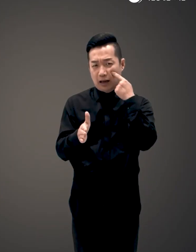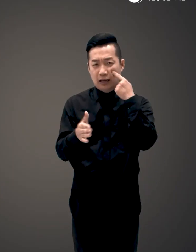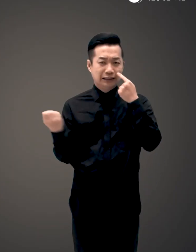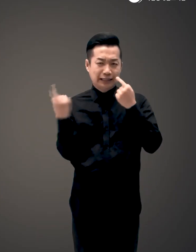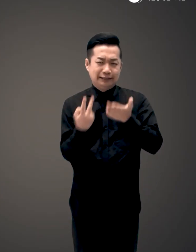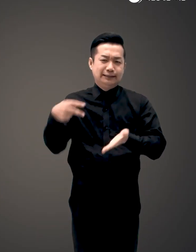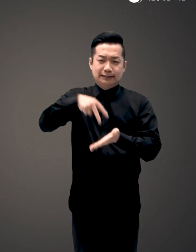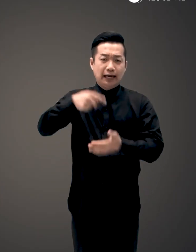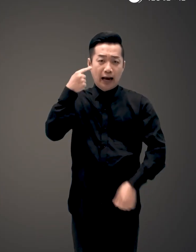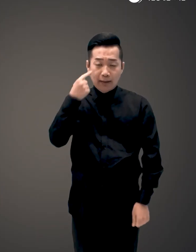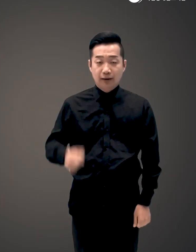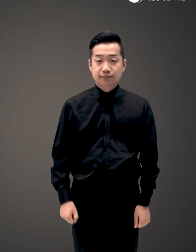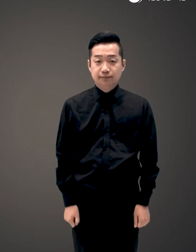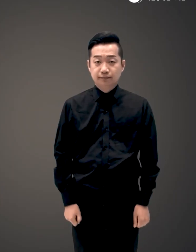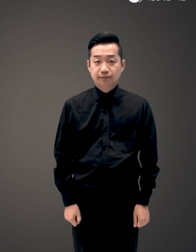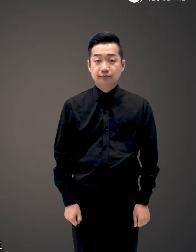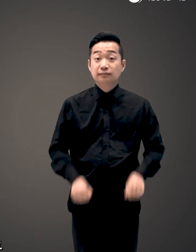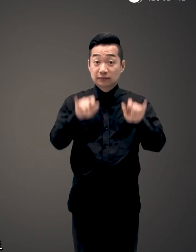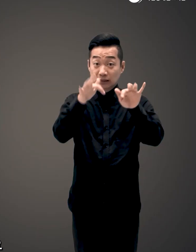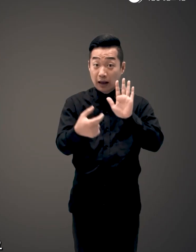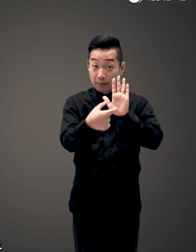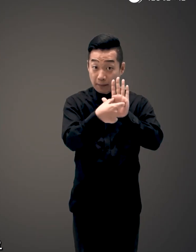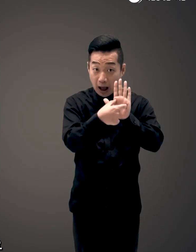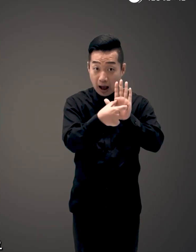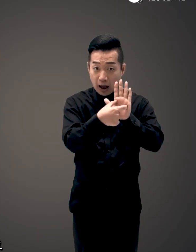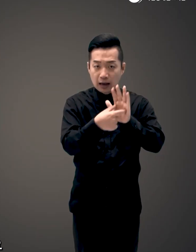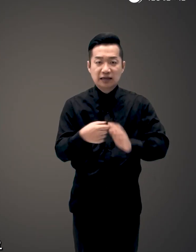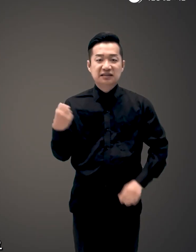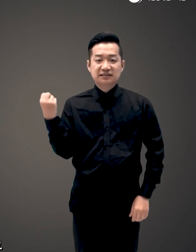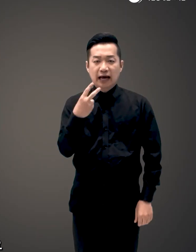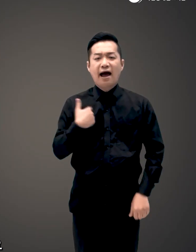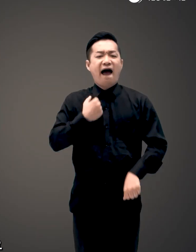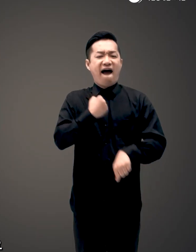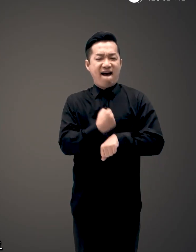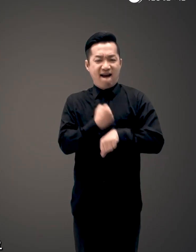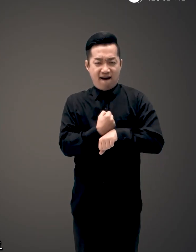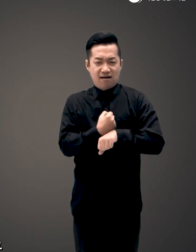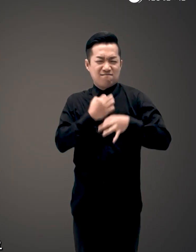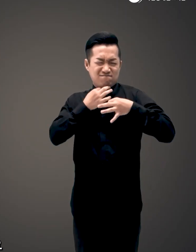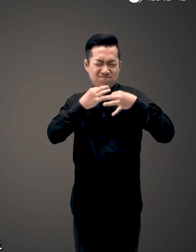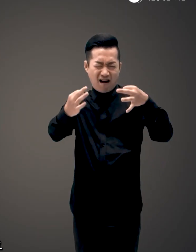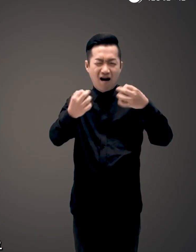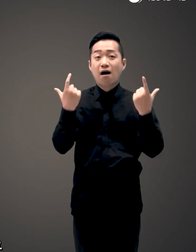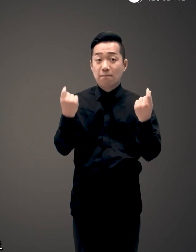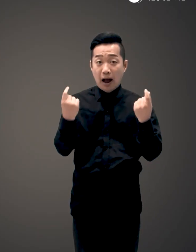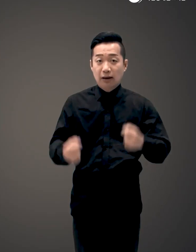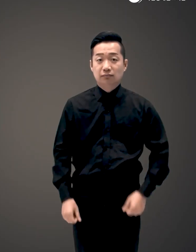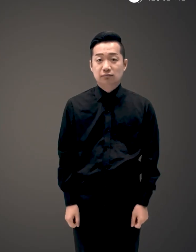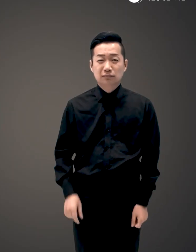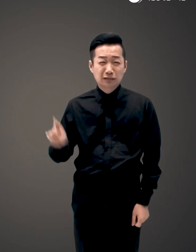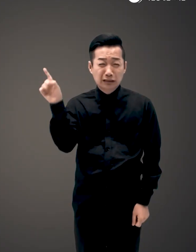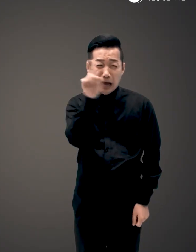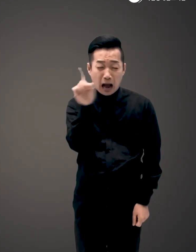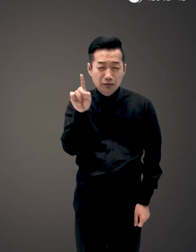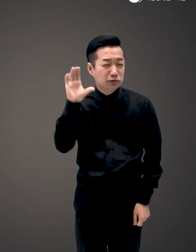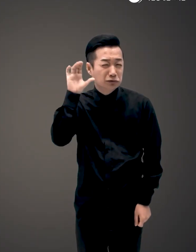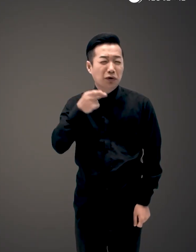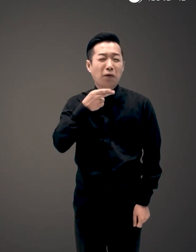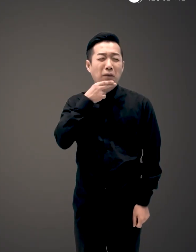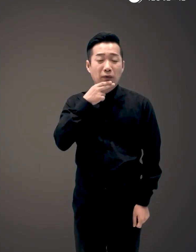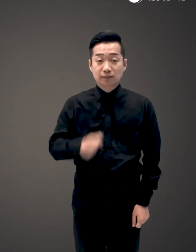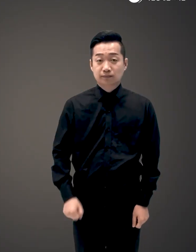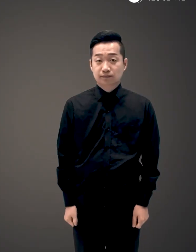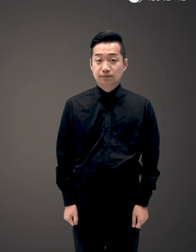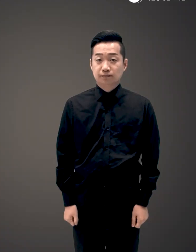다시 일어나보자 하는 생각으로 그 게시물을 올리면서 나 다시 한다 이런 이제 외침이었거든요. 그때는 아무도 제 얘기를 들어줄